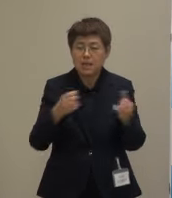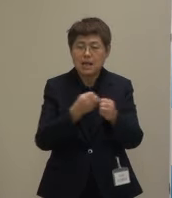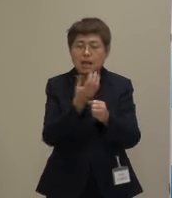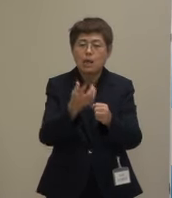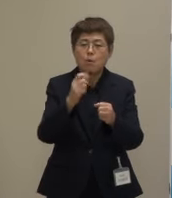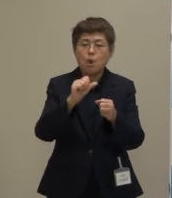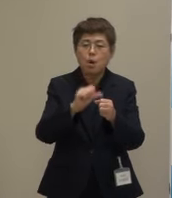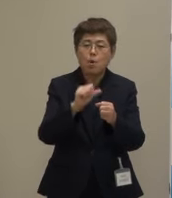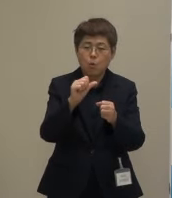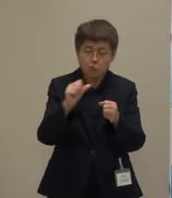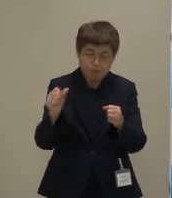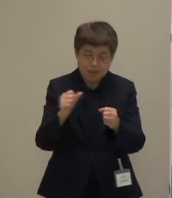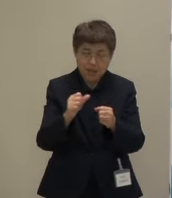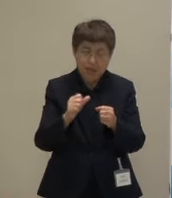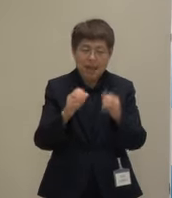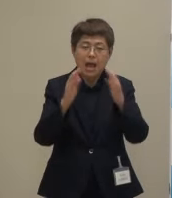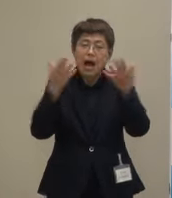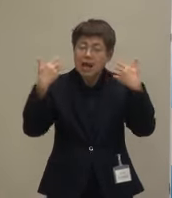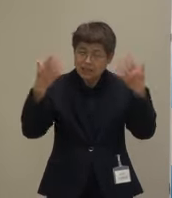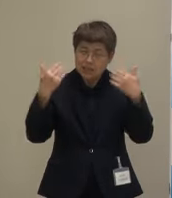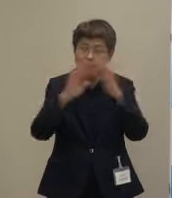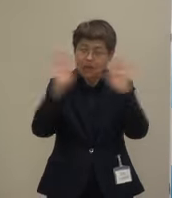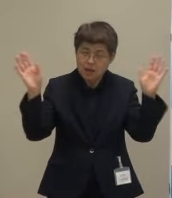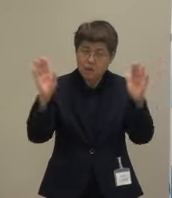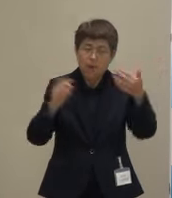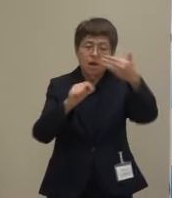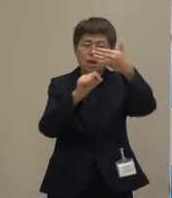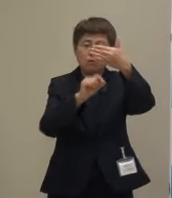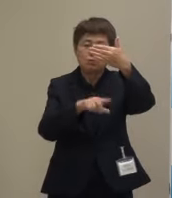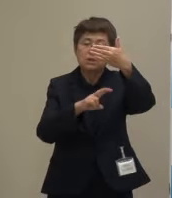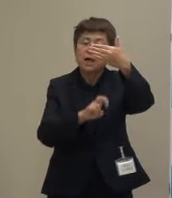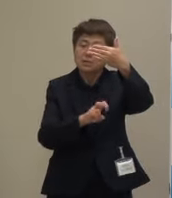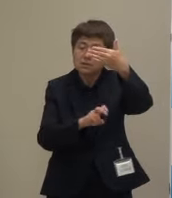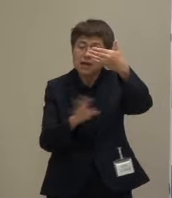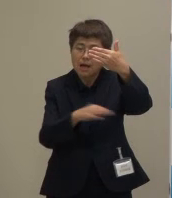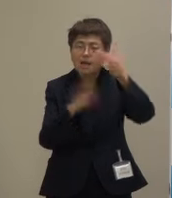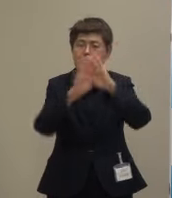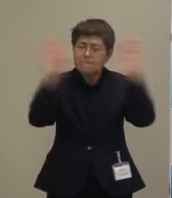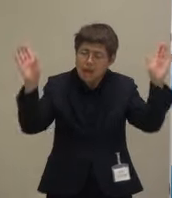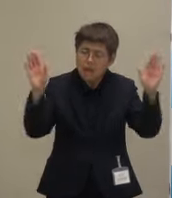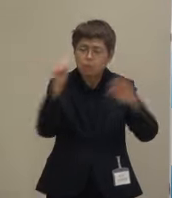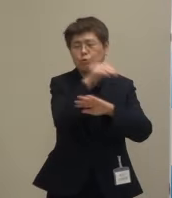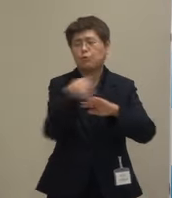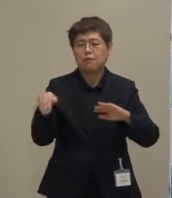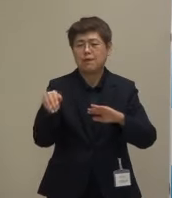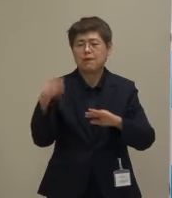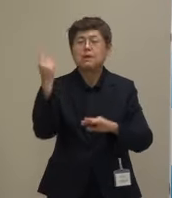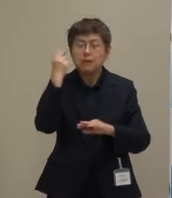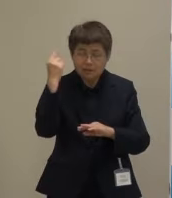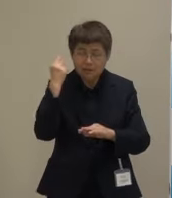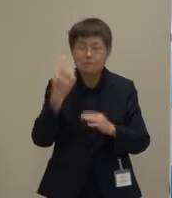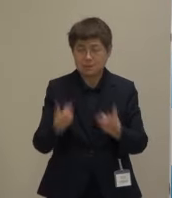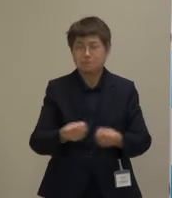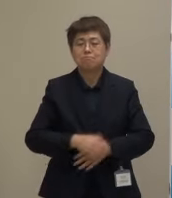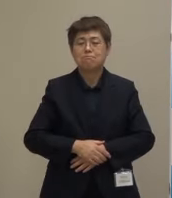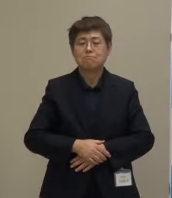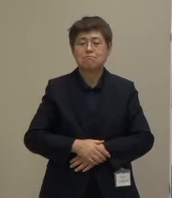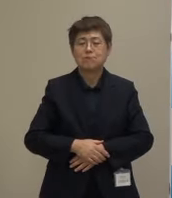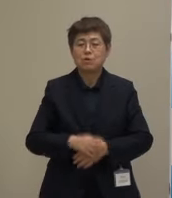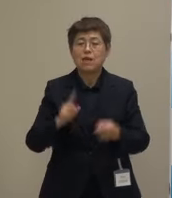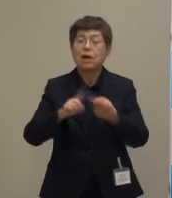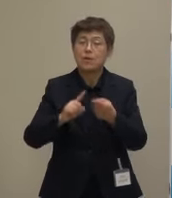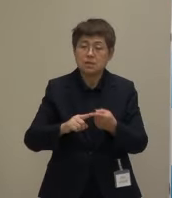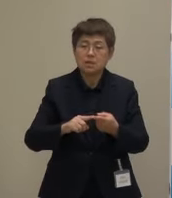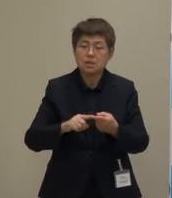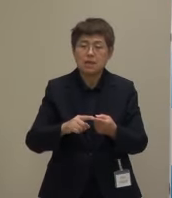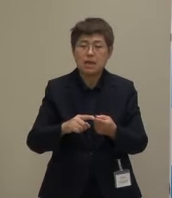5年秋開始接種は9月20日から開始される予定と聞いております。これに伴い本市